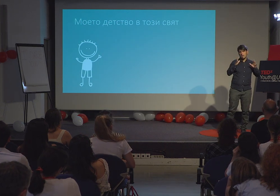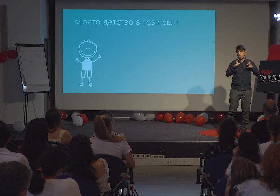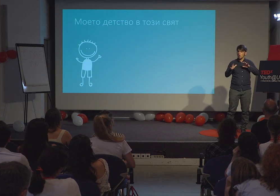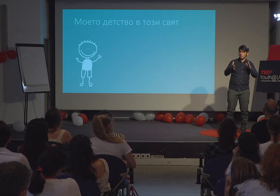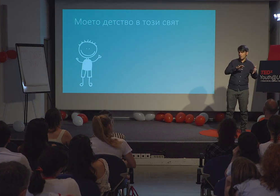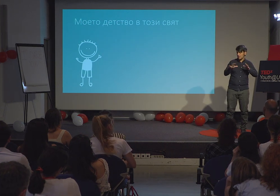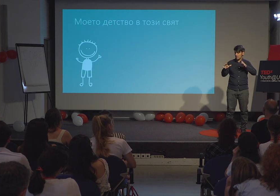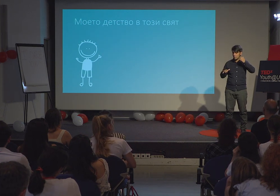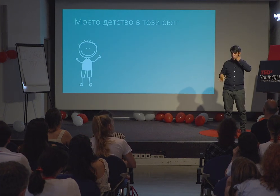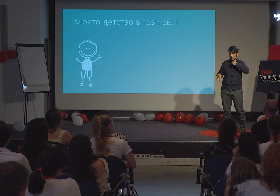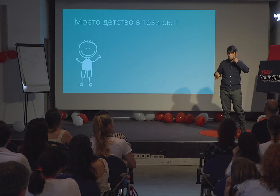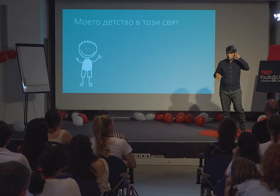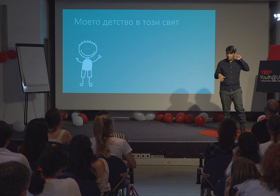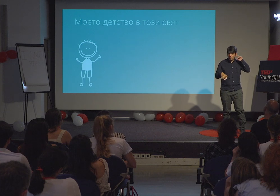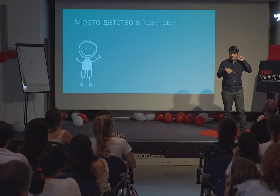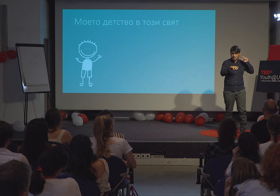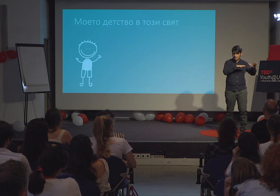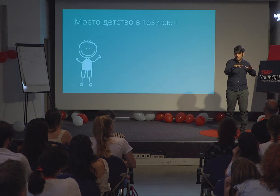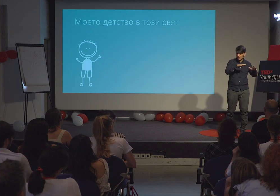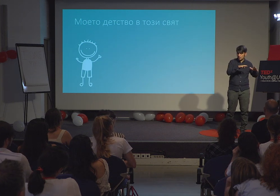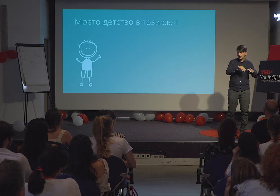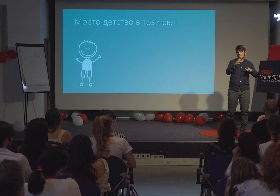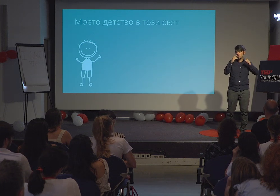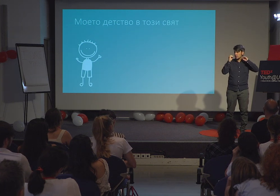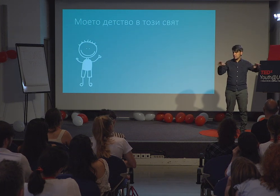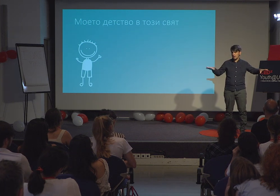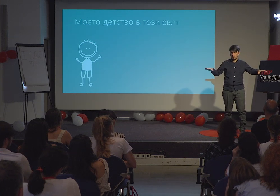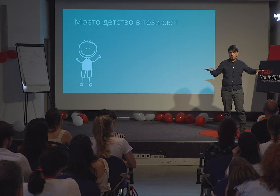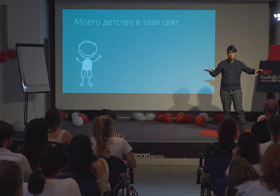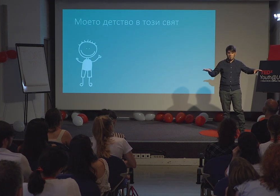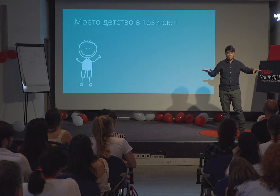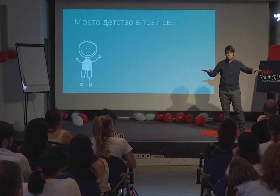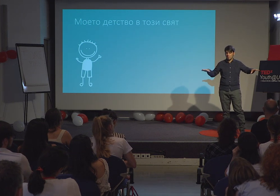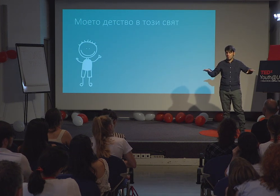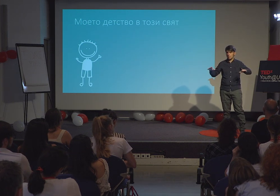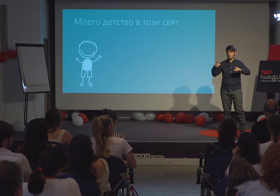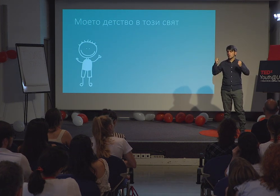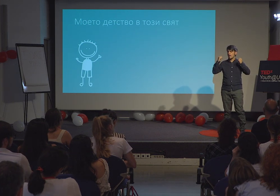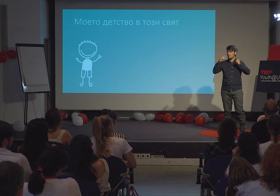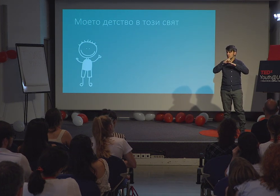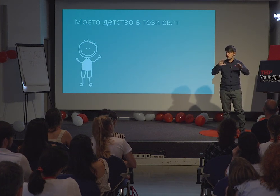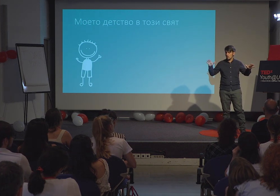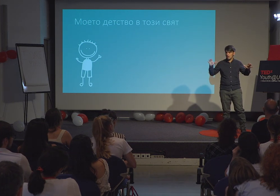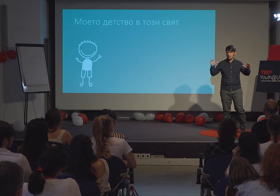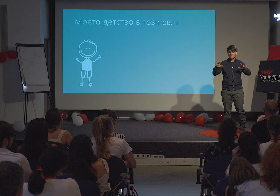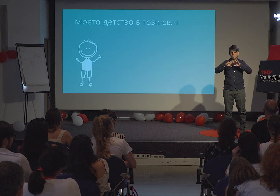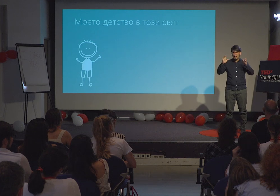Първите 8 години от живота ми използвах слухов апарат. Но не можах да свикна с него и ги изхвърлих. И от